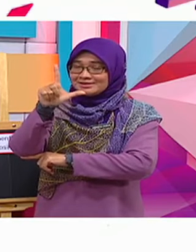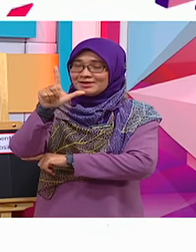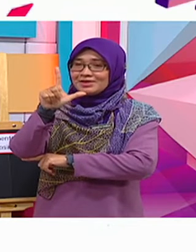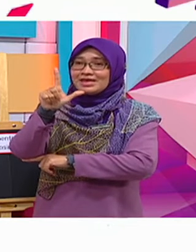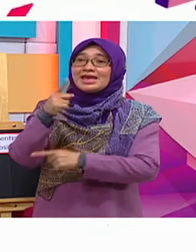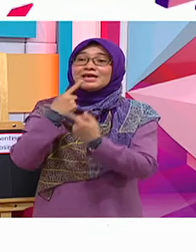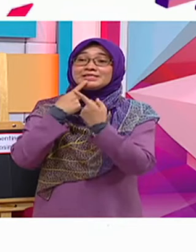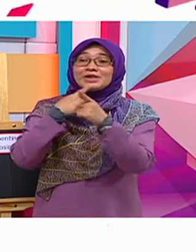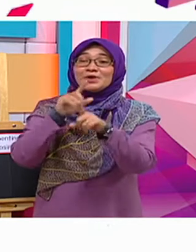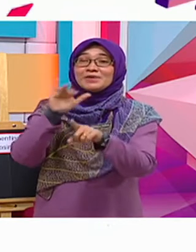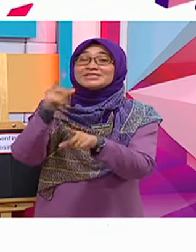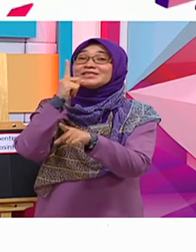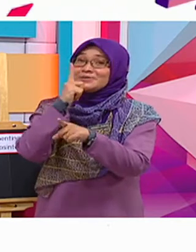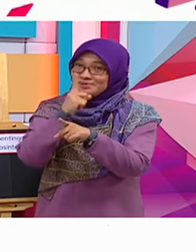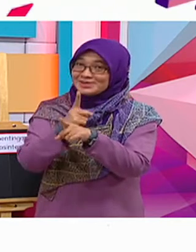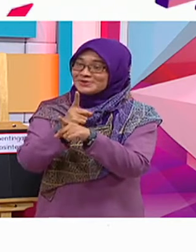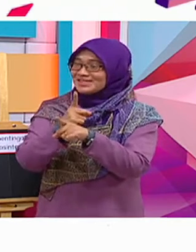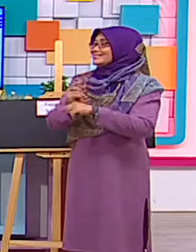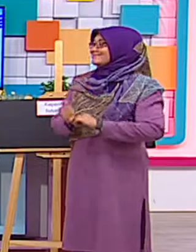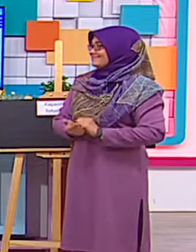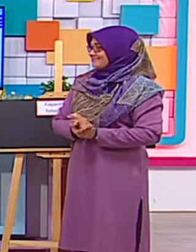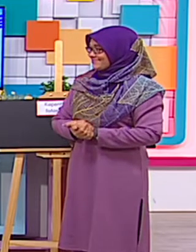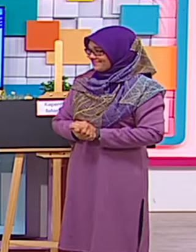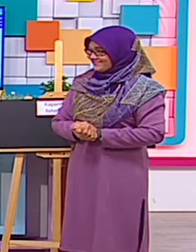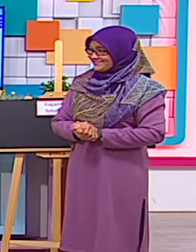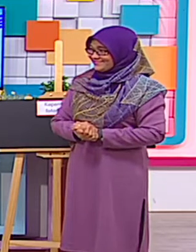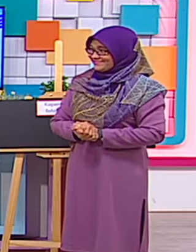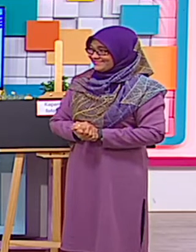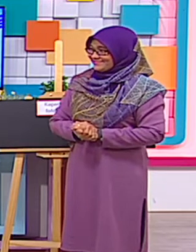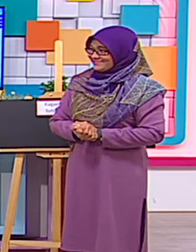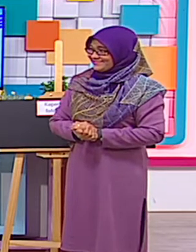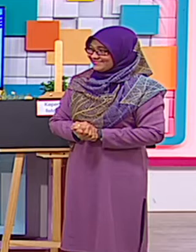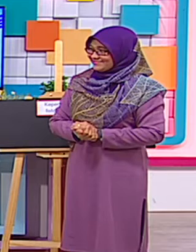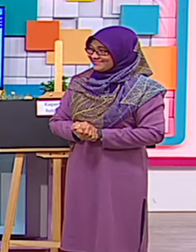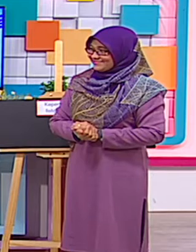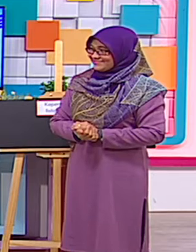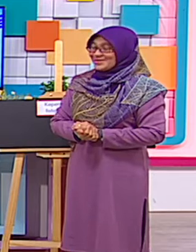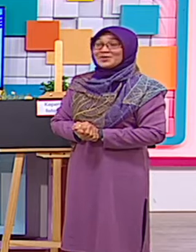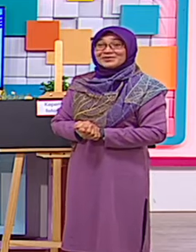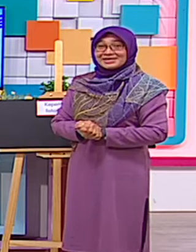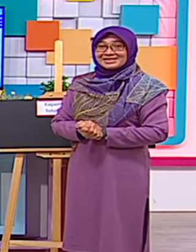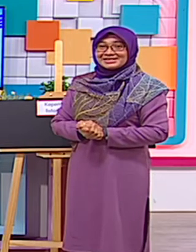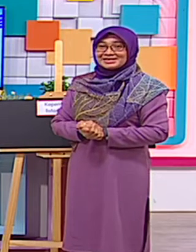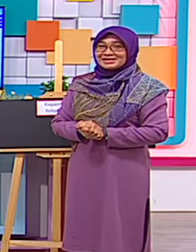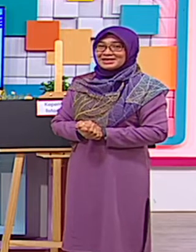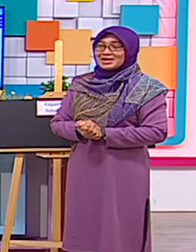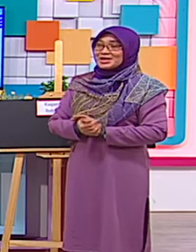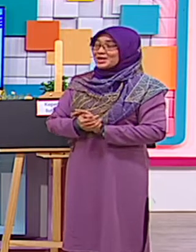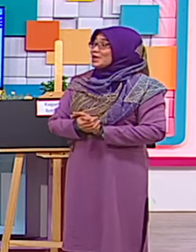Oke jawabannya betul klorofil wookie seorang yang ketiga cekgu